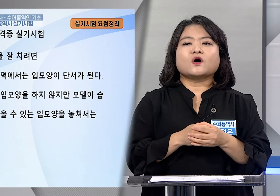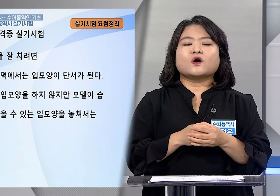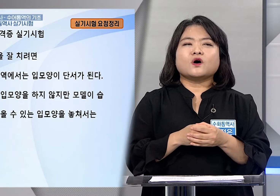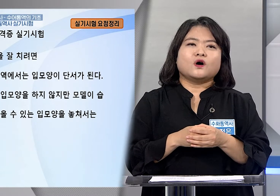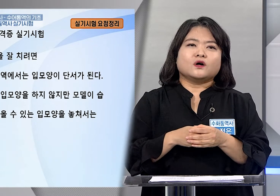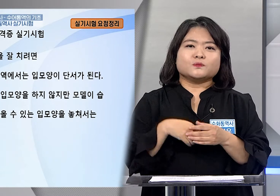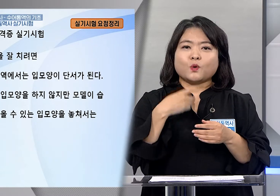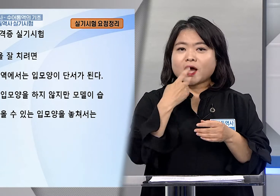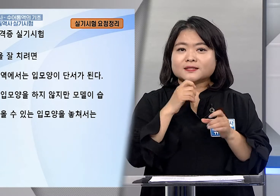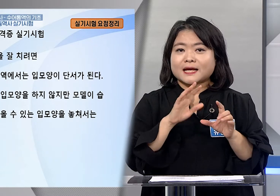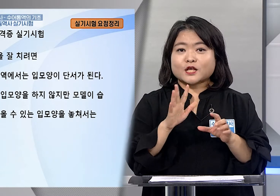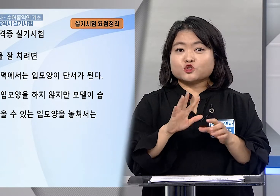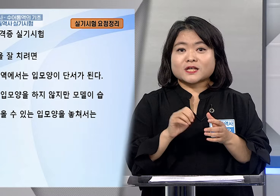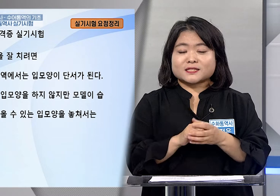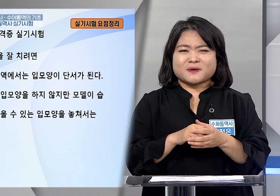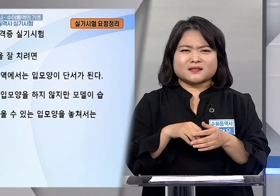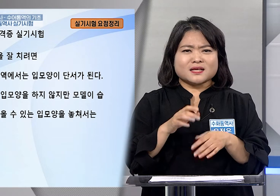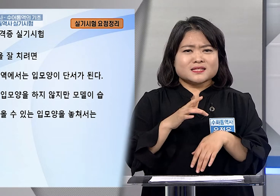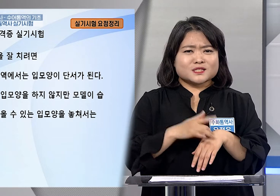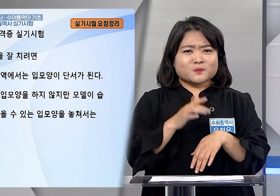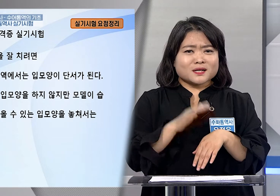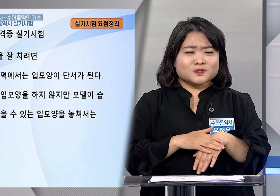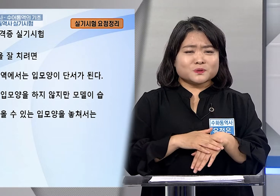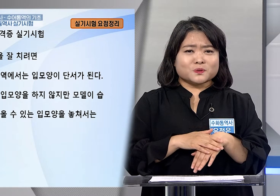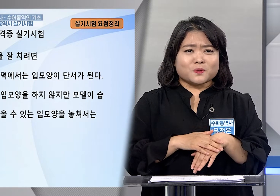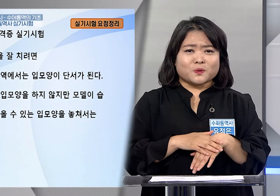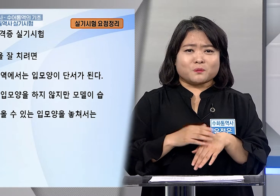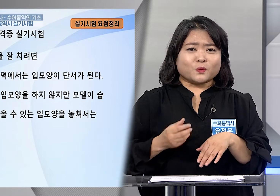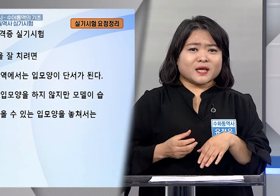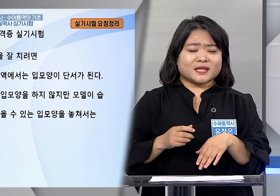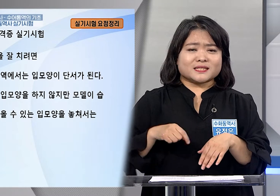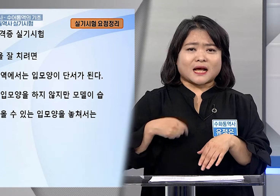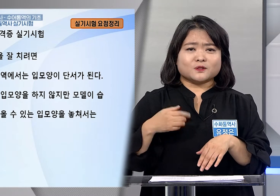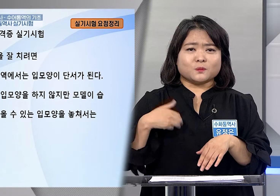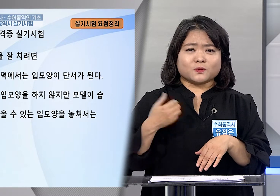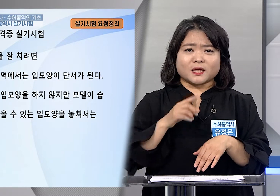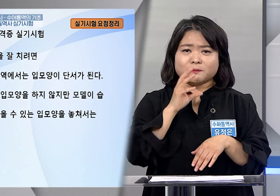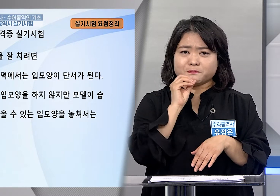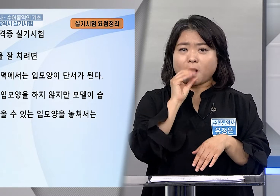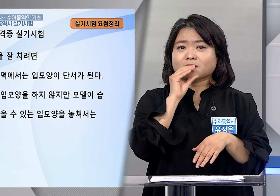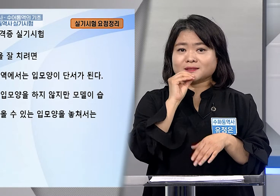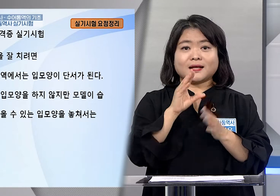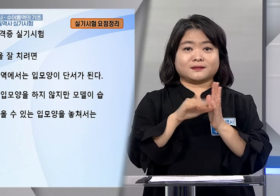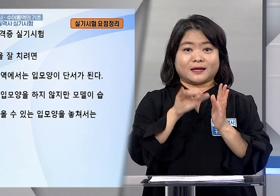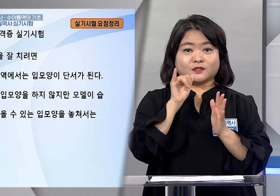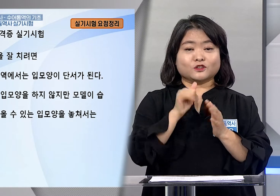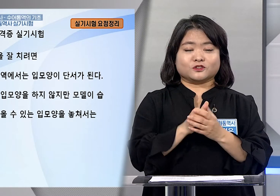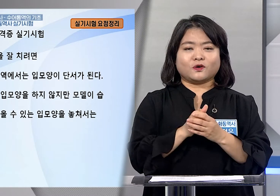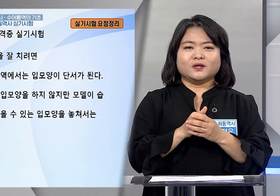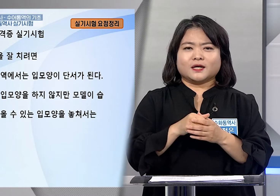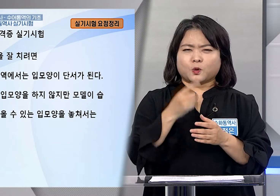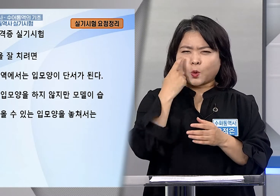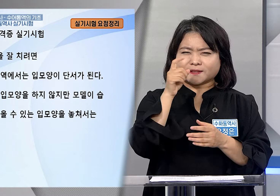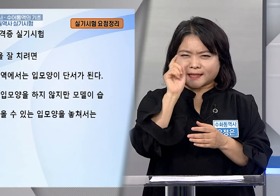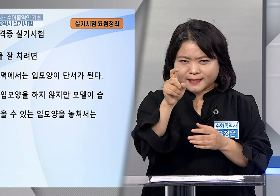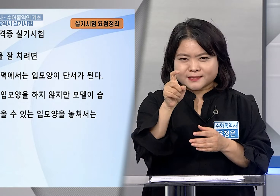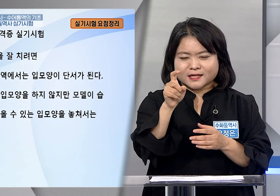그래서 입모양을 잘 해주지 않지만 습관적으로 모델이 자기도 모르게 입을 뻥긋할 때가 있거든요. 그걸 딱